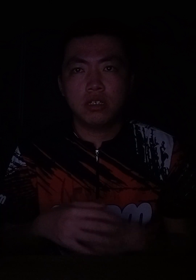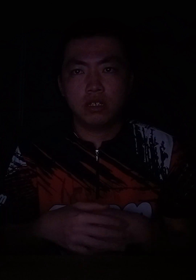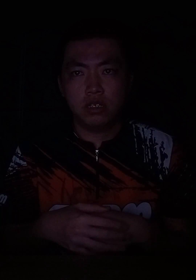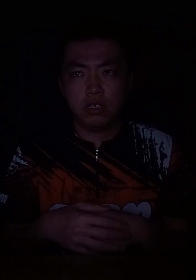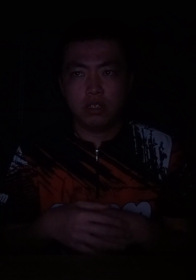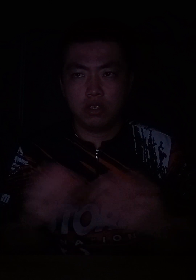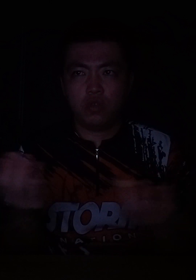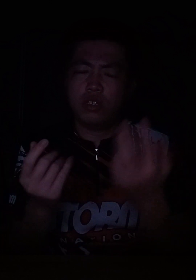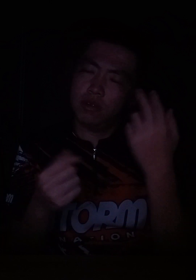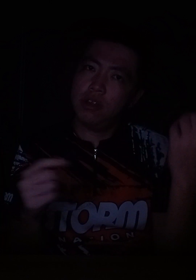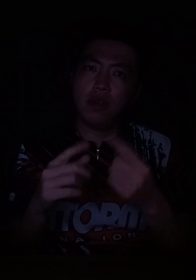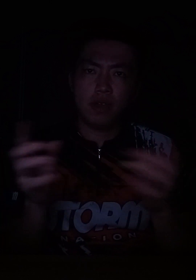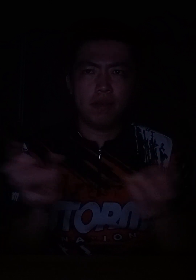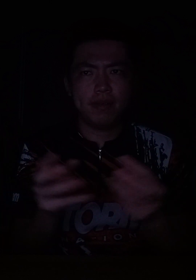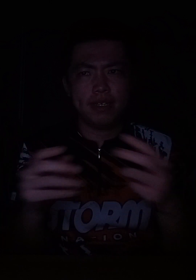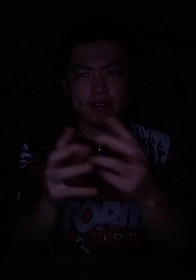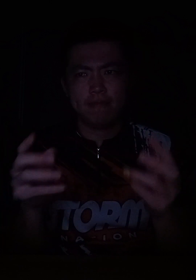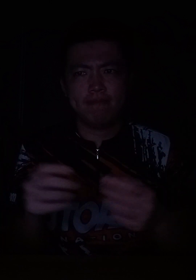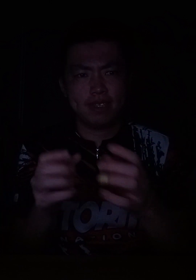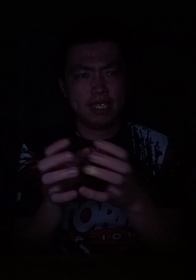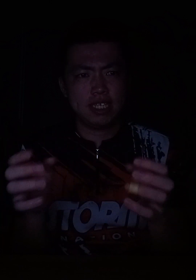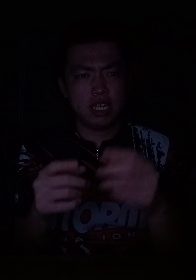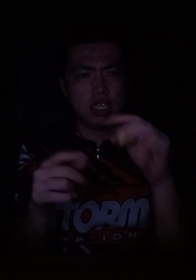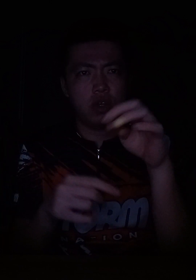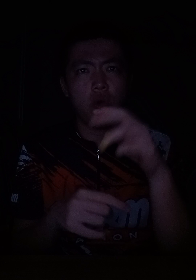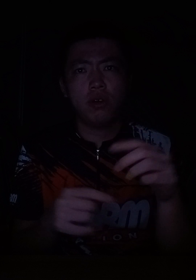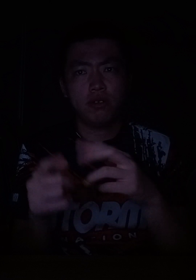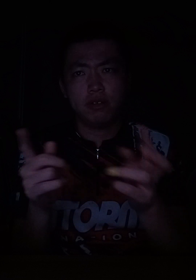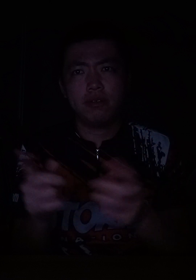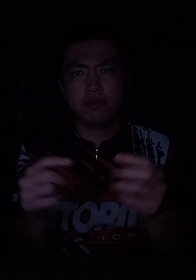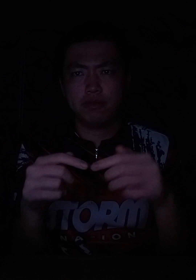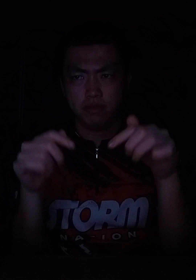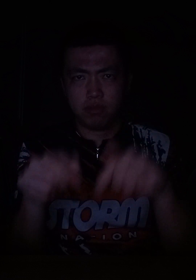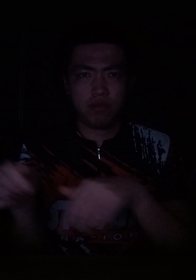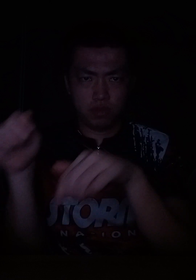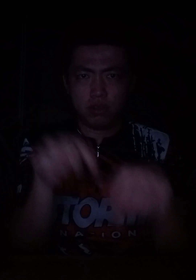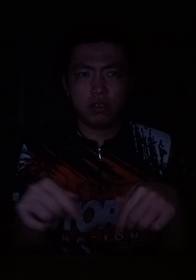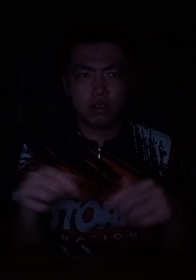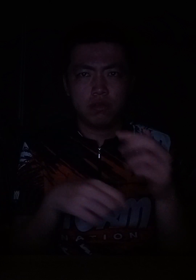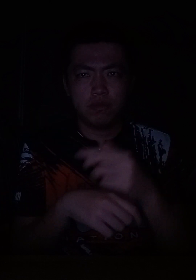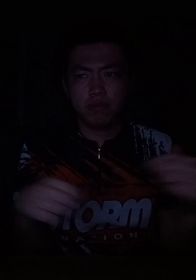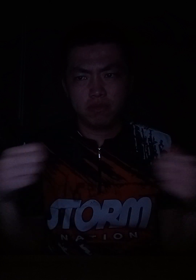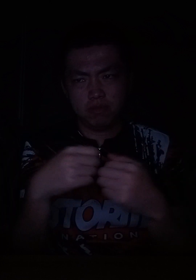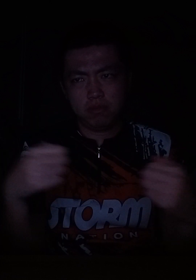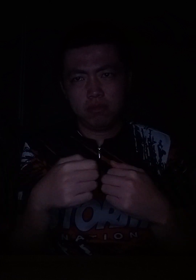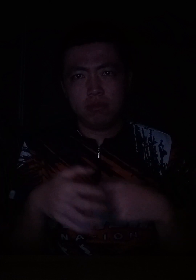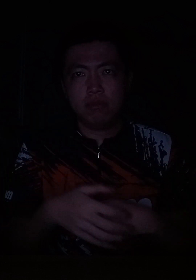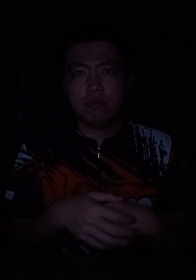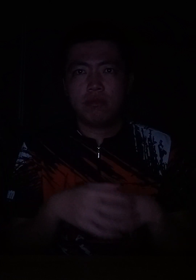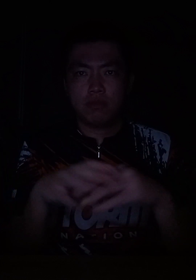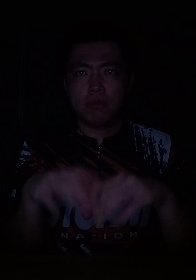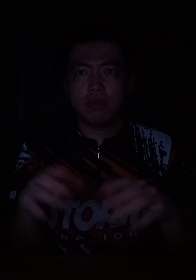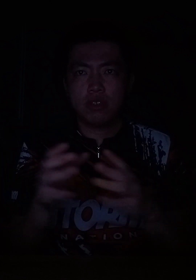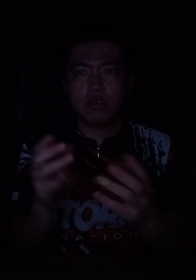오늘 새벽 남성 한 명이 서울 가산 디지털 단지역 인근 선로에 뛰어들어 열차와 부딪혔습니다. 그런데 그 선로는 출입